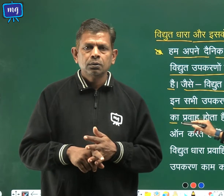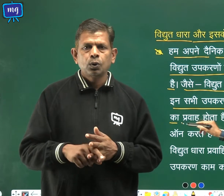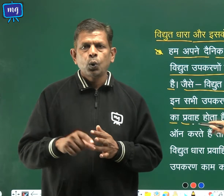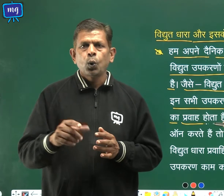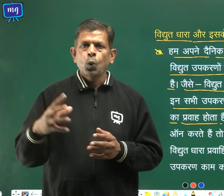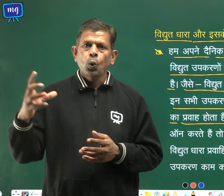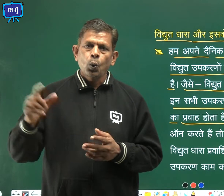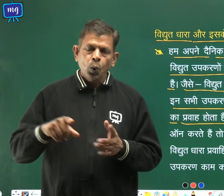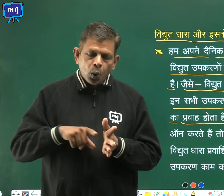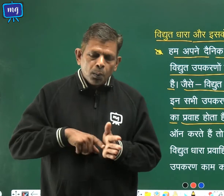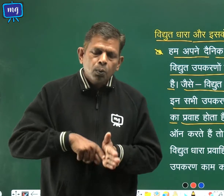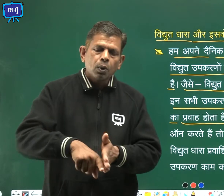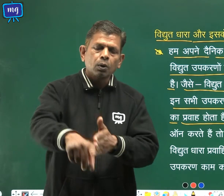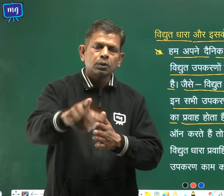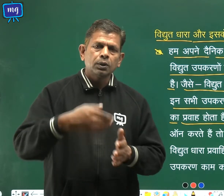प्रवाह होता है।